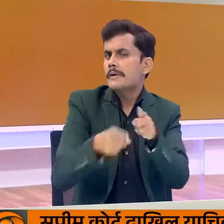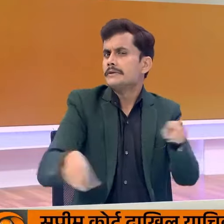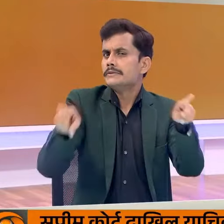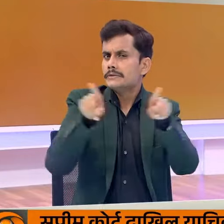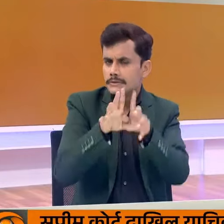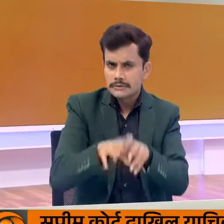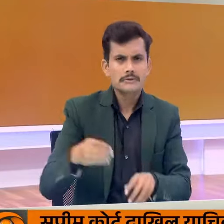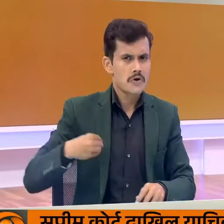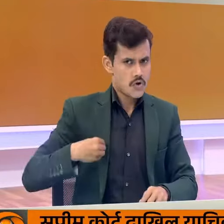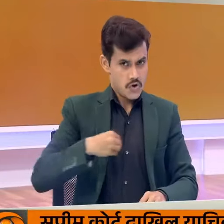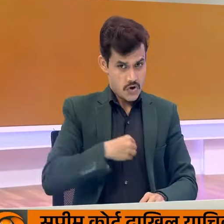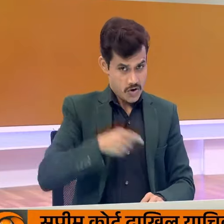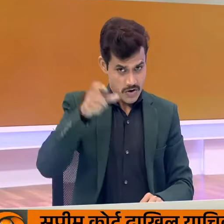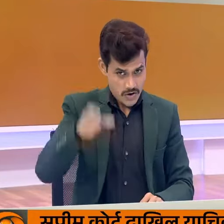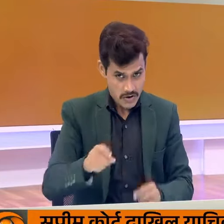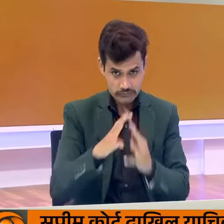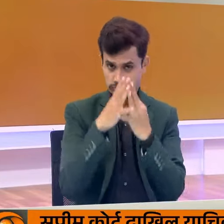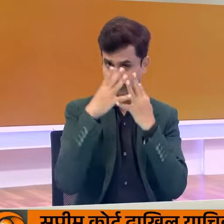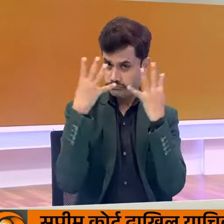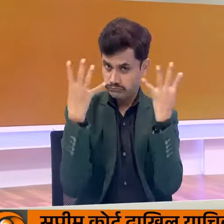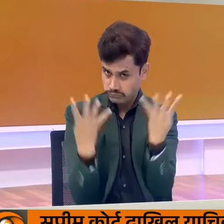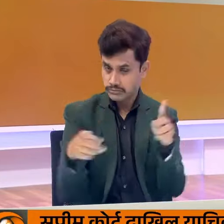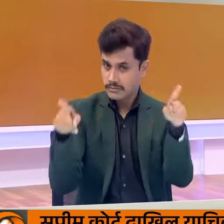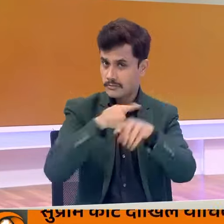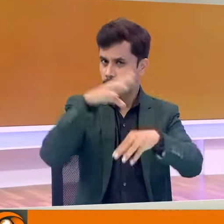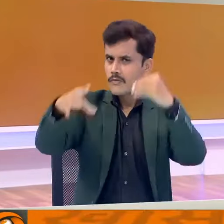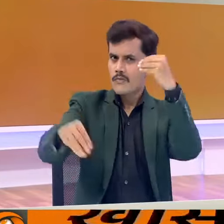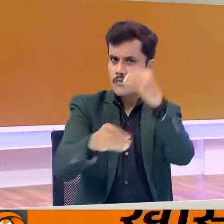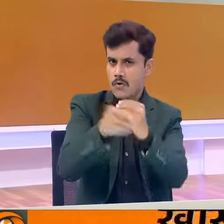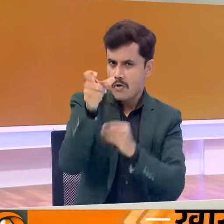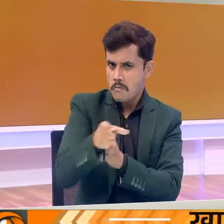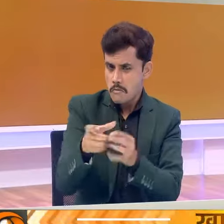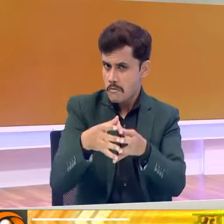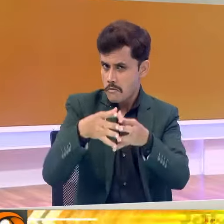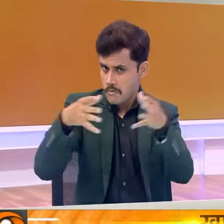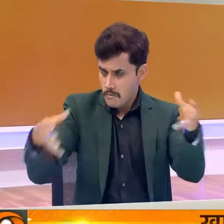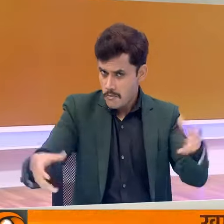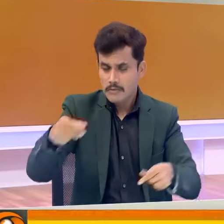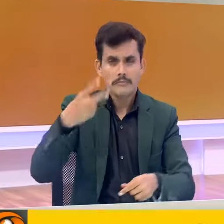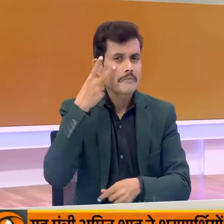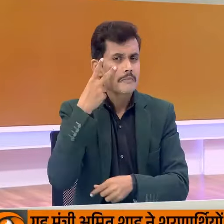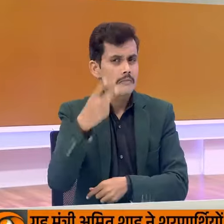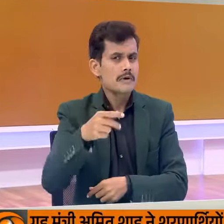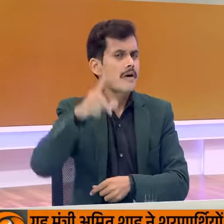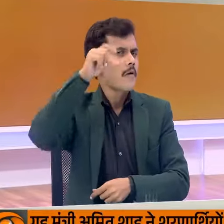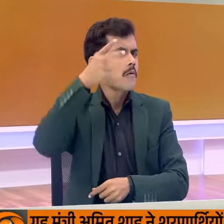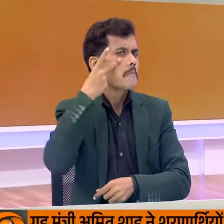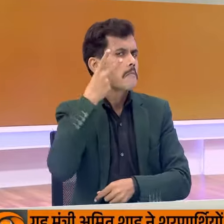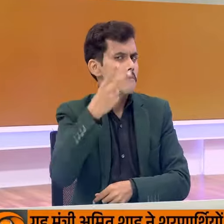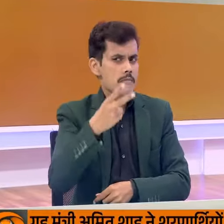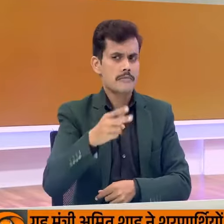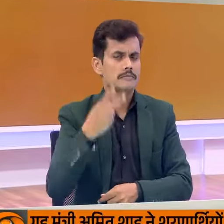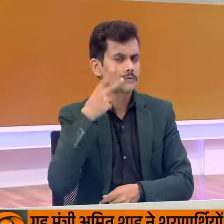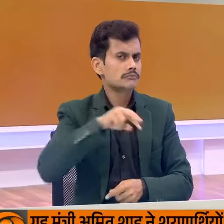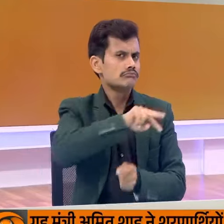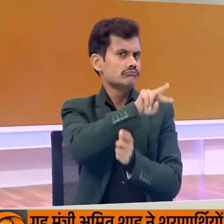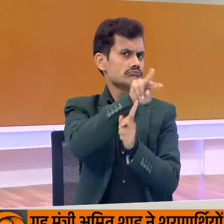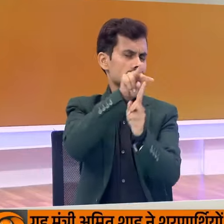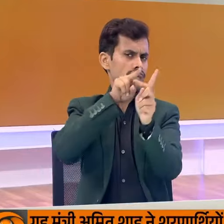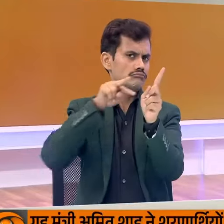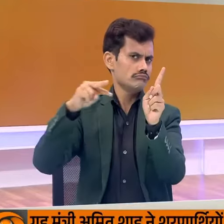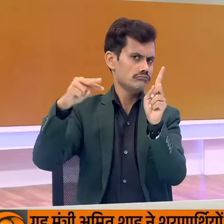तरह से डॉक्टरों का जो ये मानव श्रृंखला है। और एक बड़ी संख्या में अभी पराक्रम आ रहे हैं और मैं आपको दिखा दूं, कुछ तस्वीरें इस वक्त की मैं दिखा देता हूं। देखिए